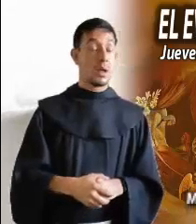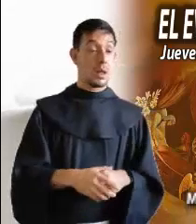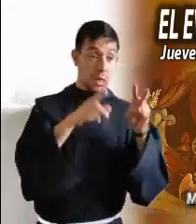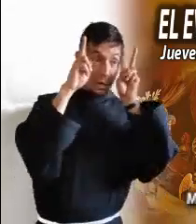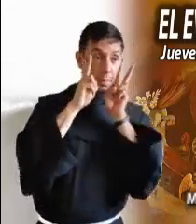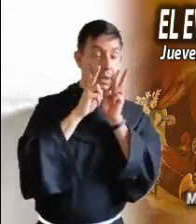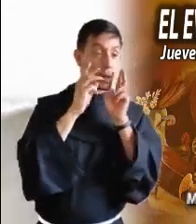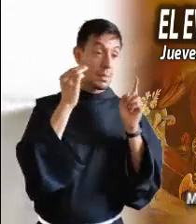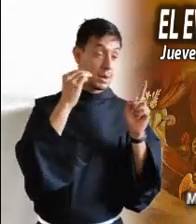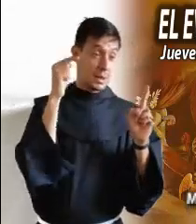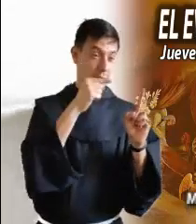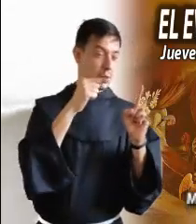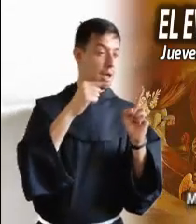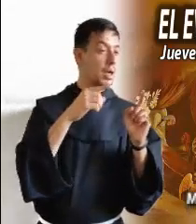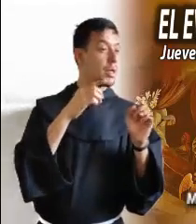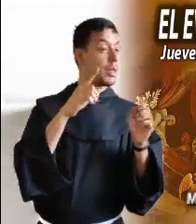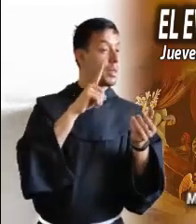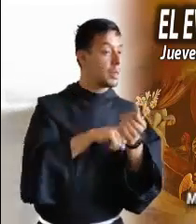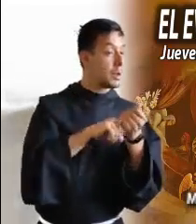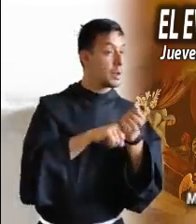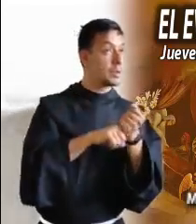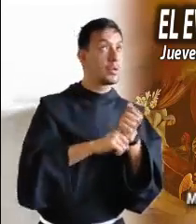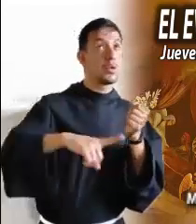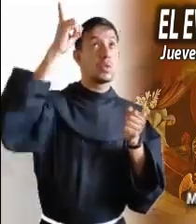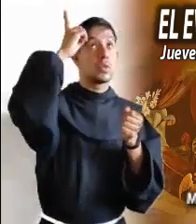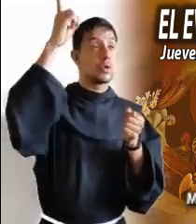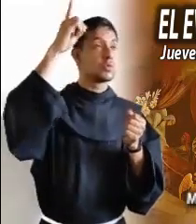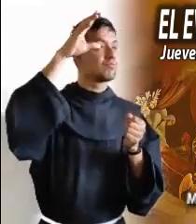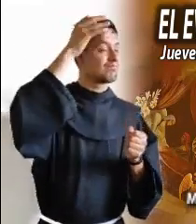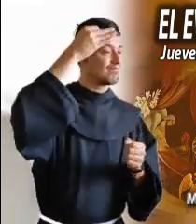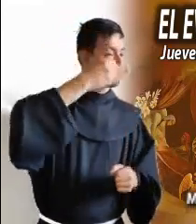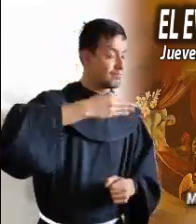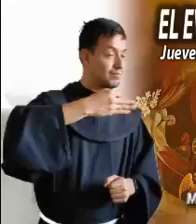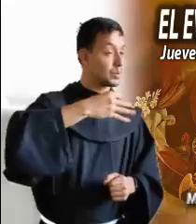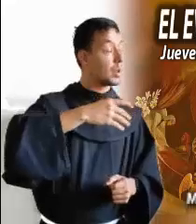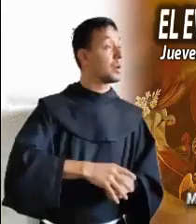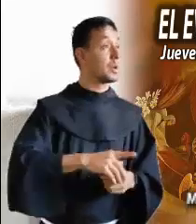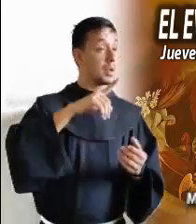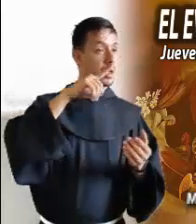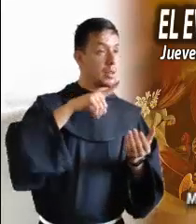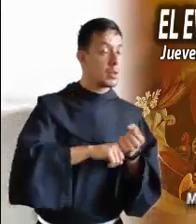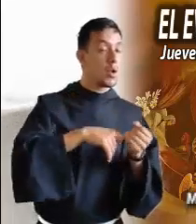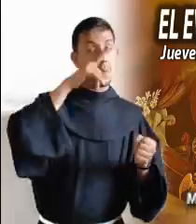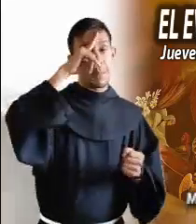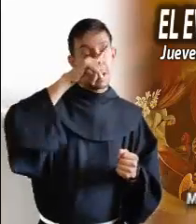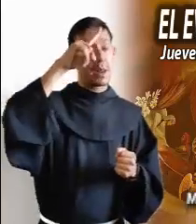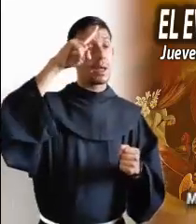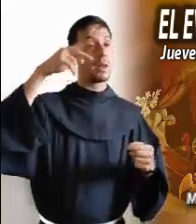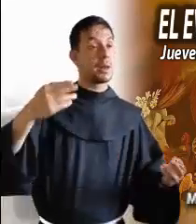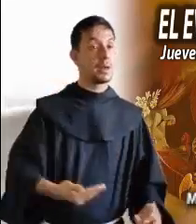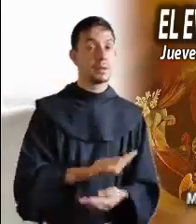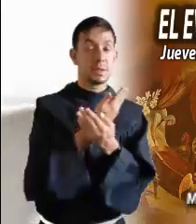para acompañar a la humanidad en su búsqueda de salvación. Al recordar el nacimiento de